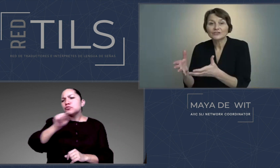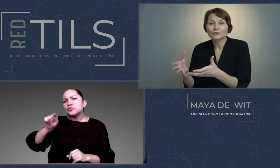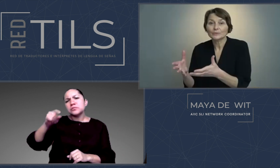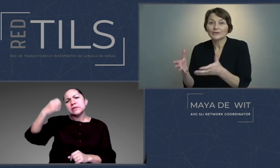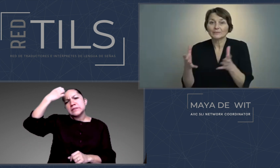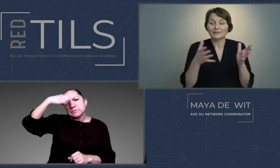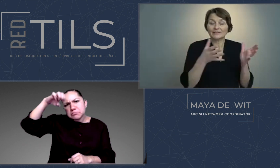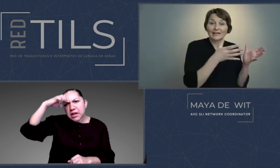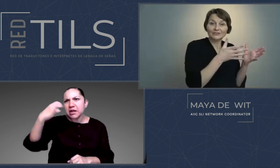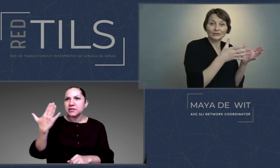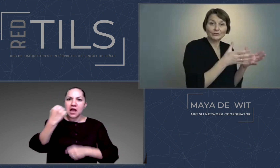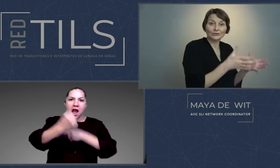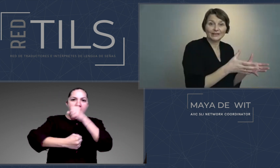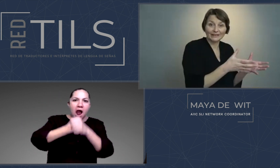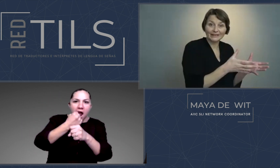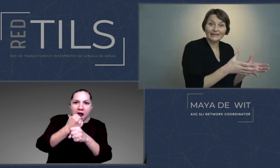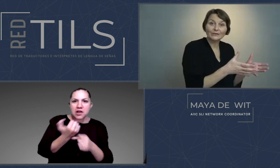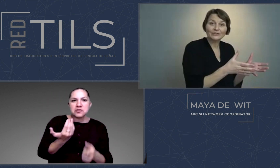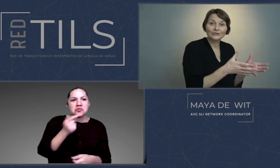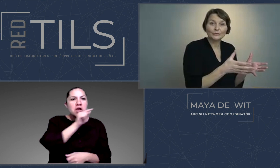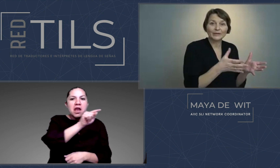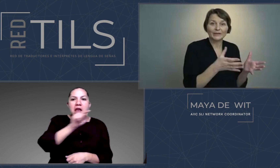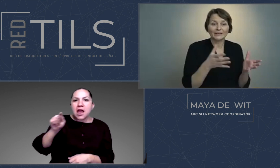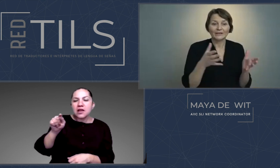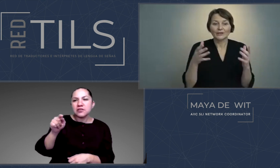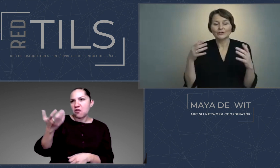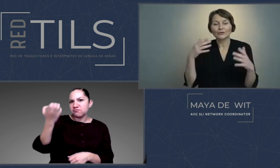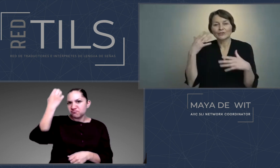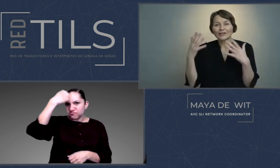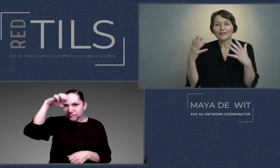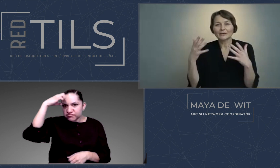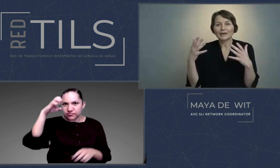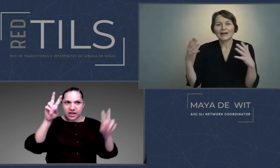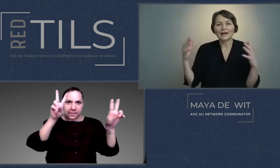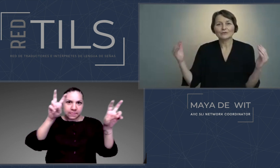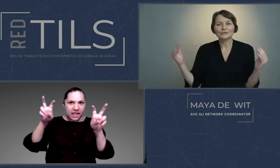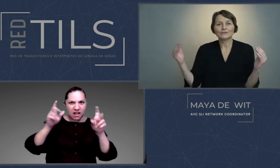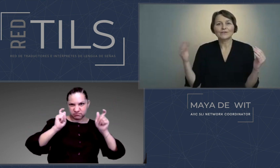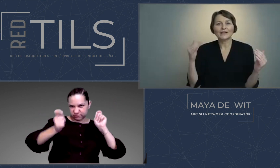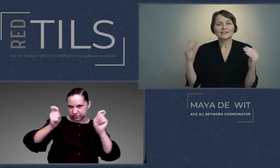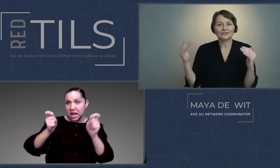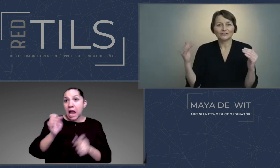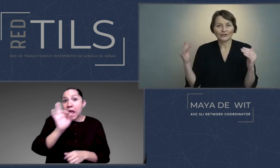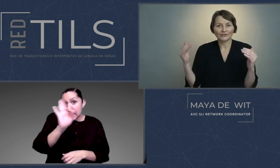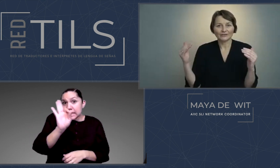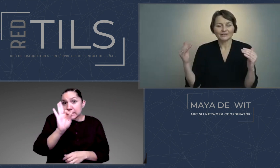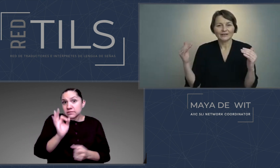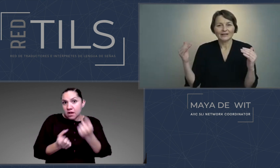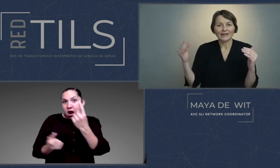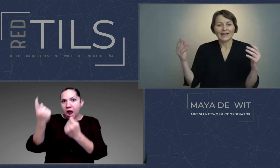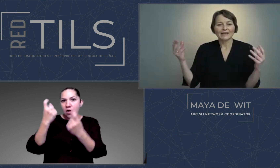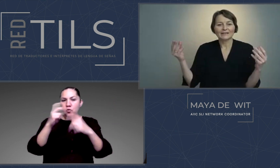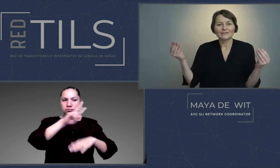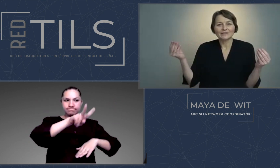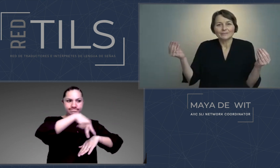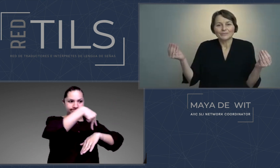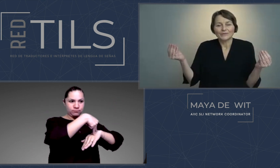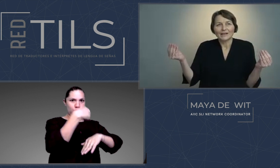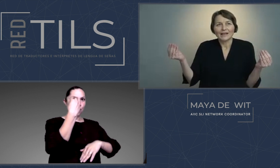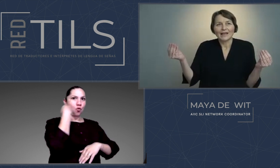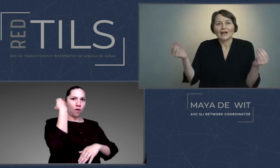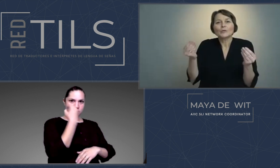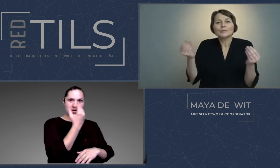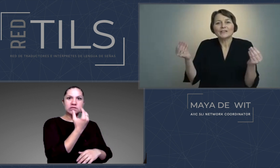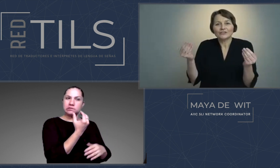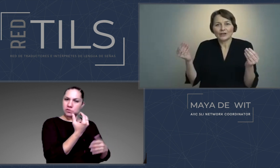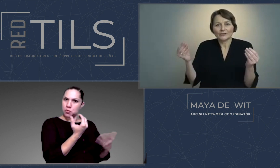y probablemente sean intérpretes buenísimos en conferencias, pero no son tan buenos en el ámbito judicial, en los tribunales. Entonces,